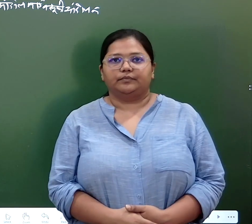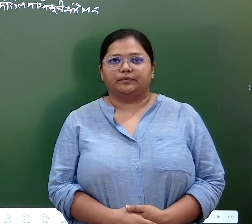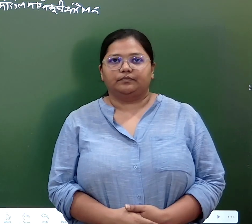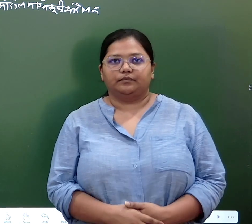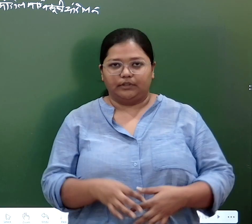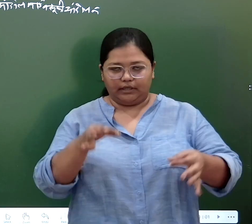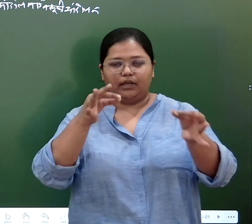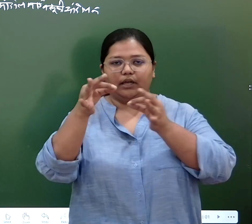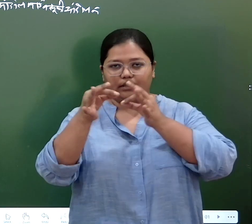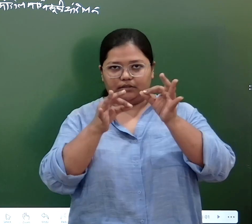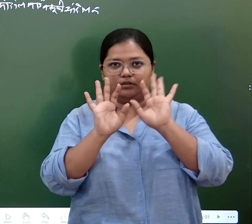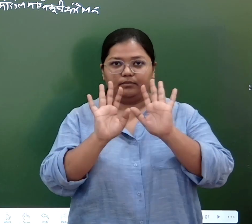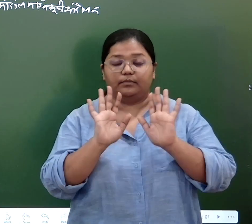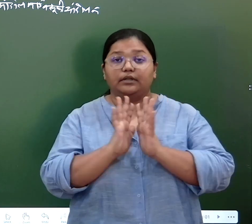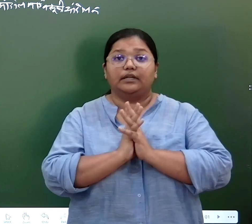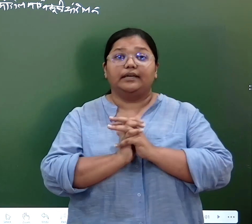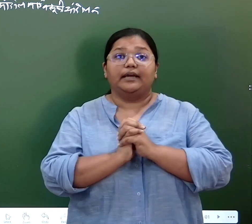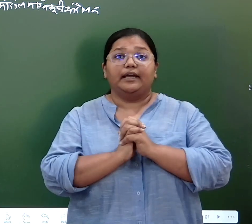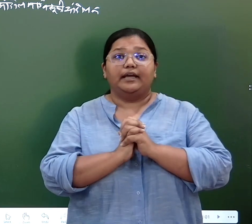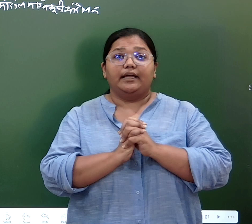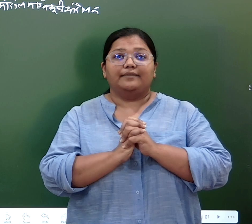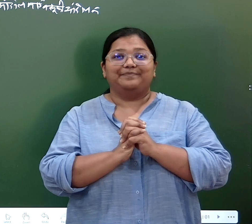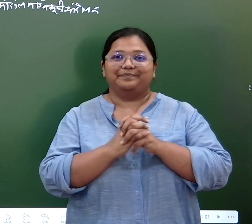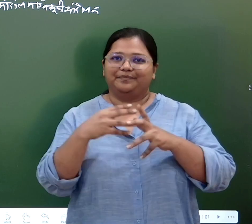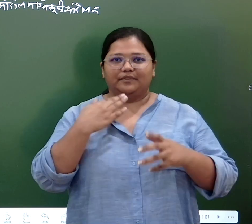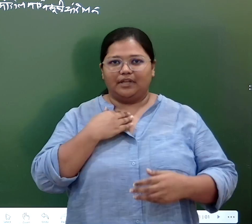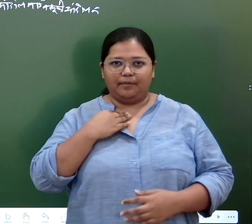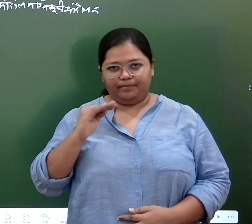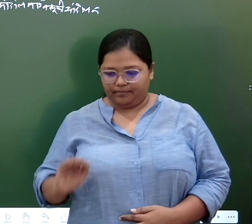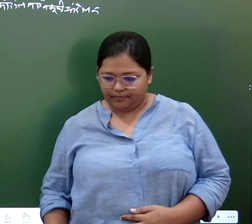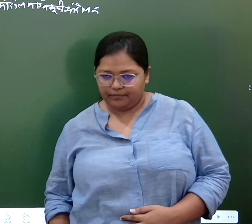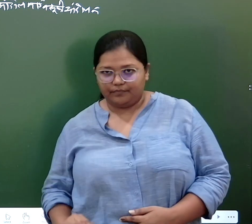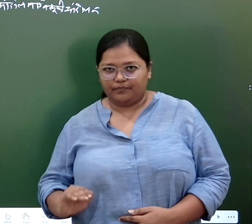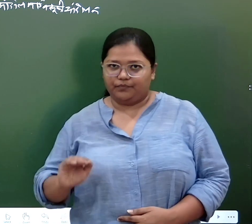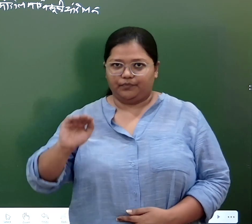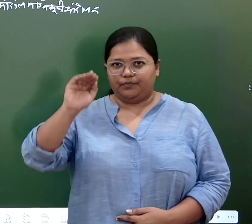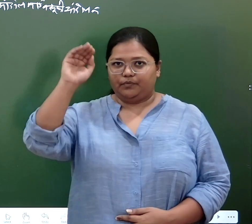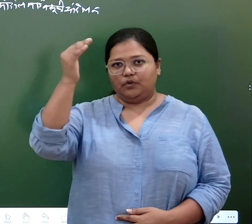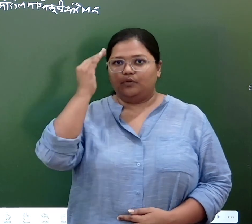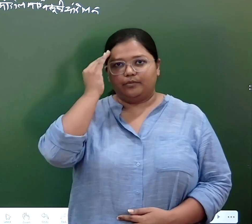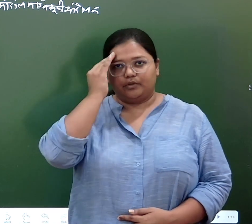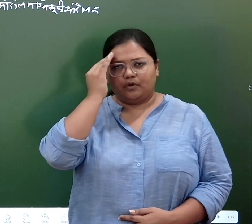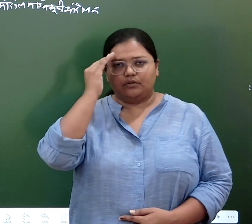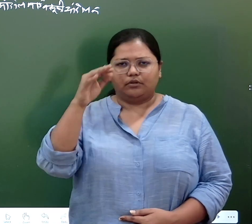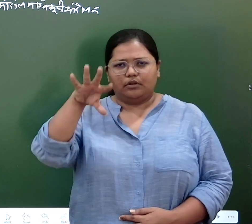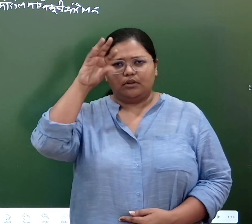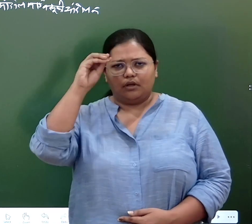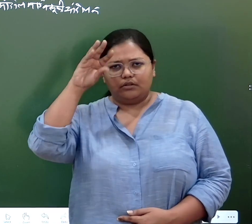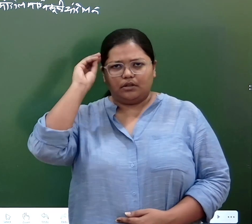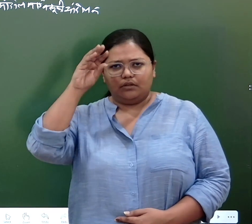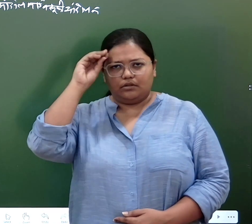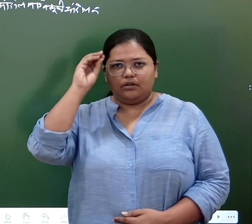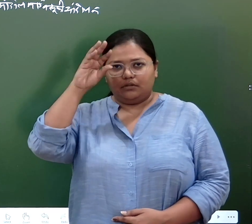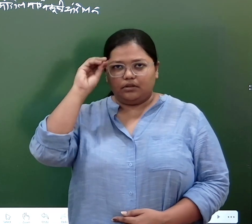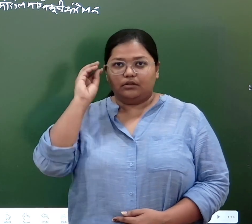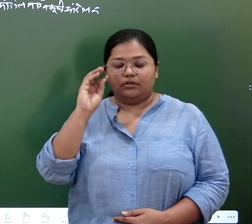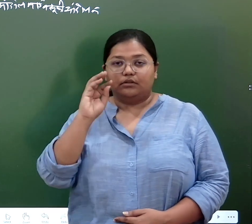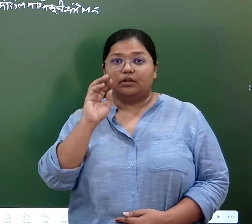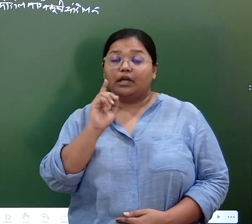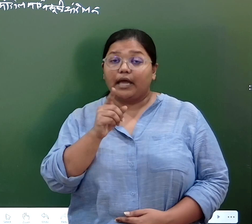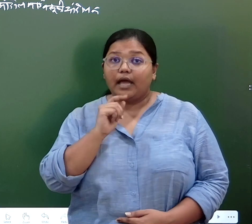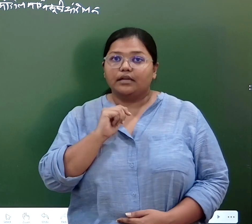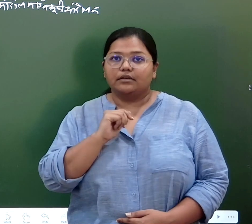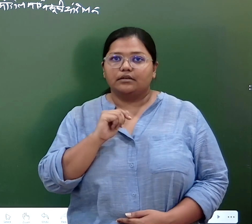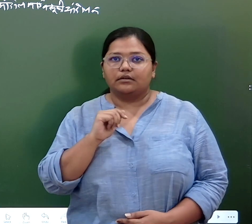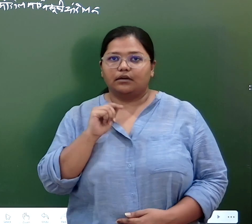उसको ज्ञान है ना, तो ज्ञान से ही जो है वो आत्मा की मुक्ति बताया है ना। दूसरा जो है वो कर्म, मतलब आप